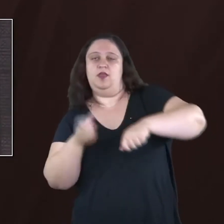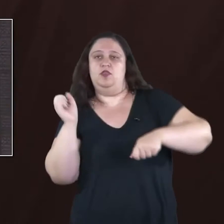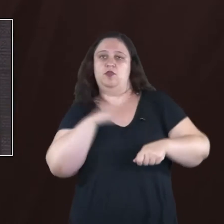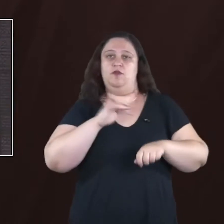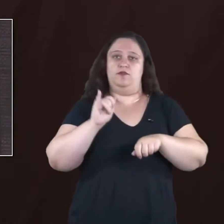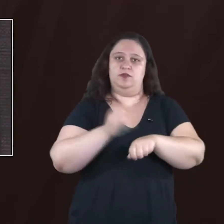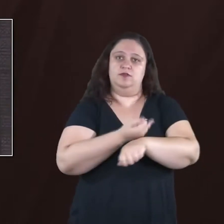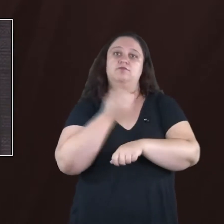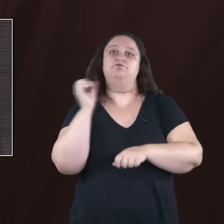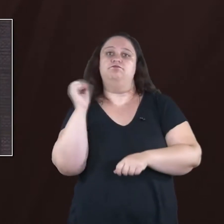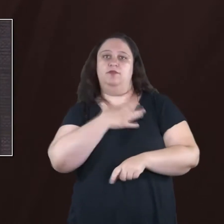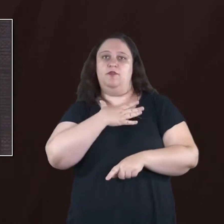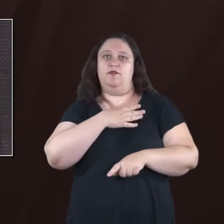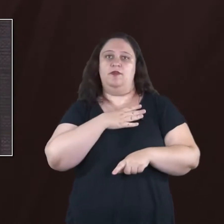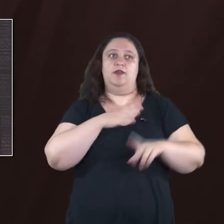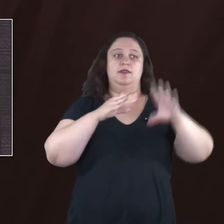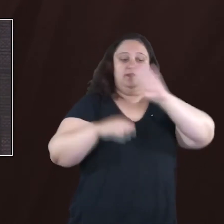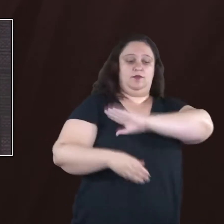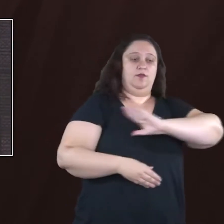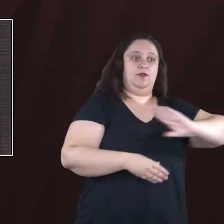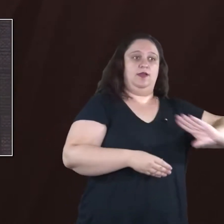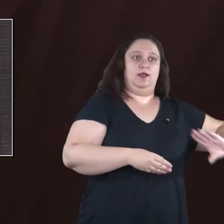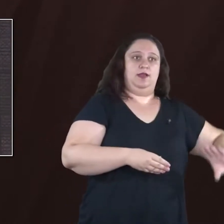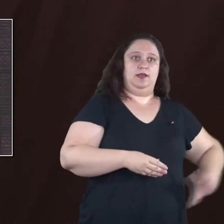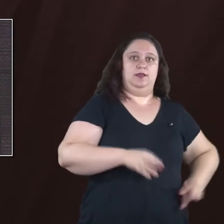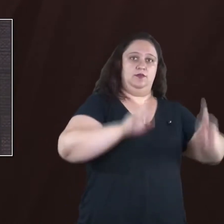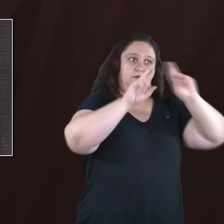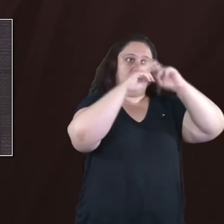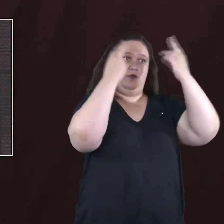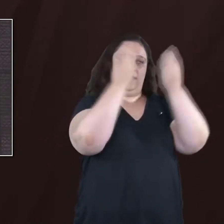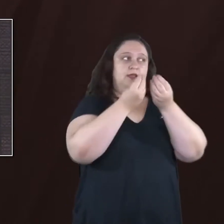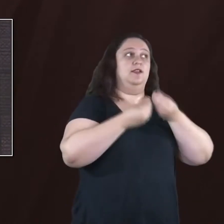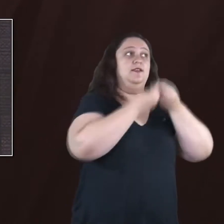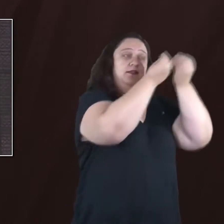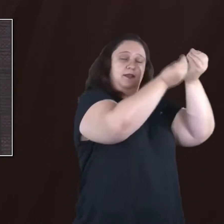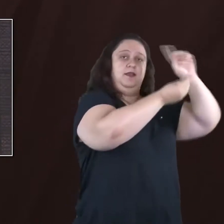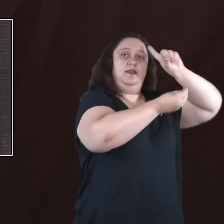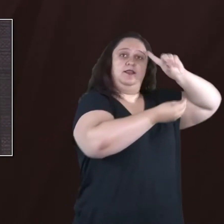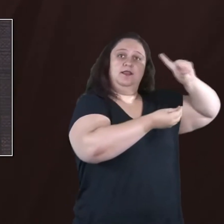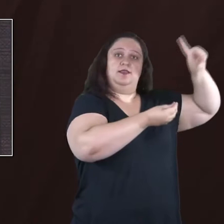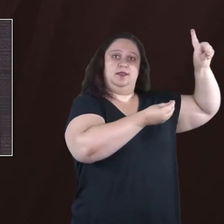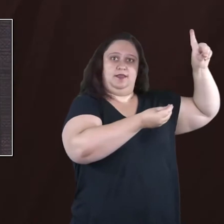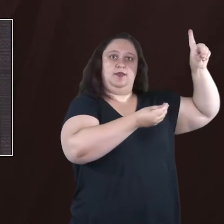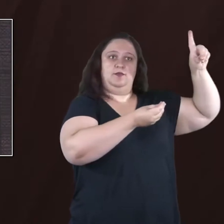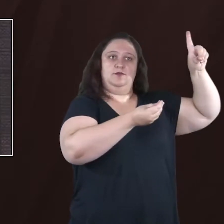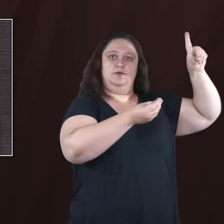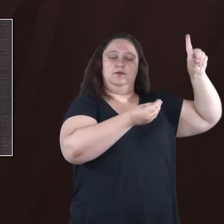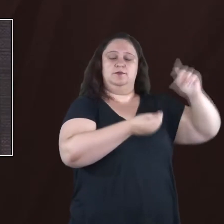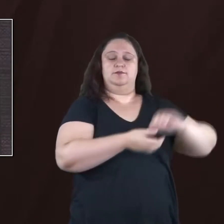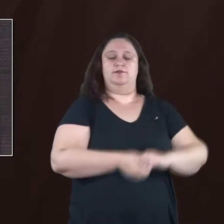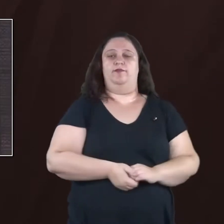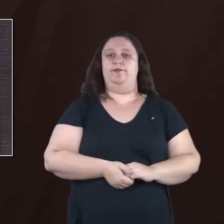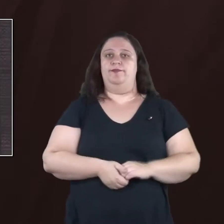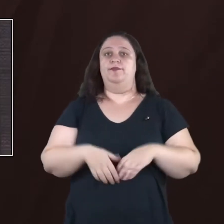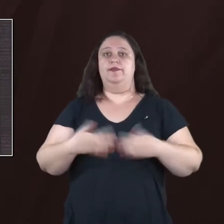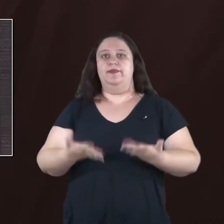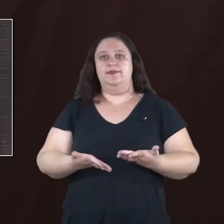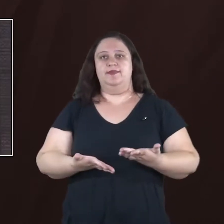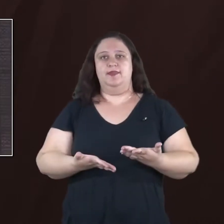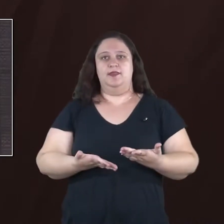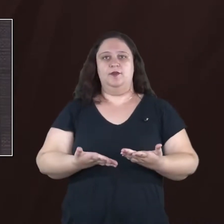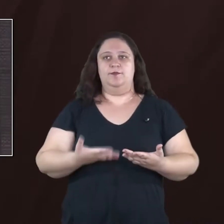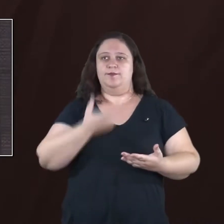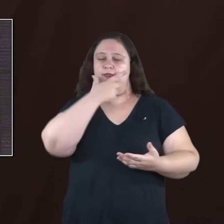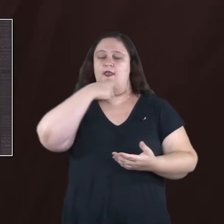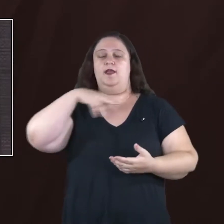Cristo entregará o reino a Deus Pai, e Deus será tudo em todos. Portanto, meus queridos